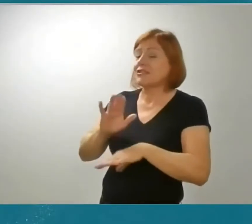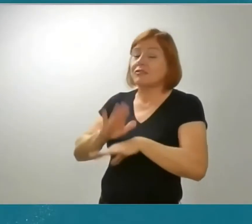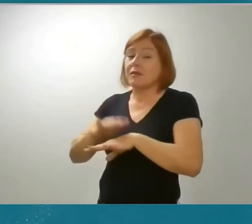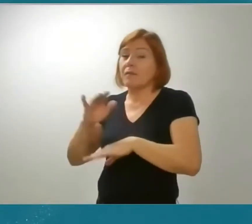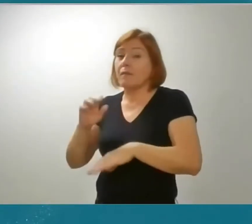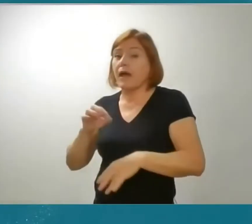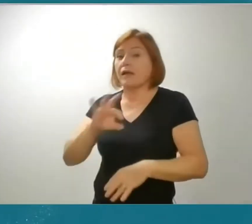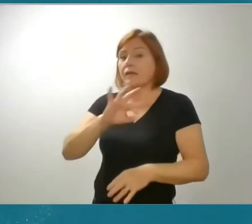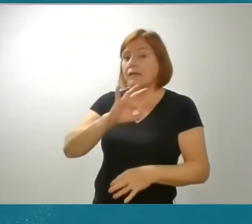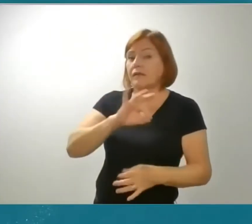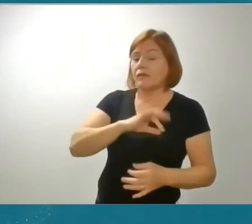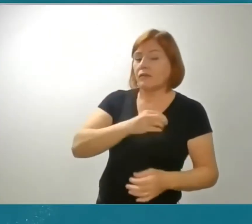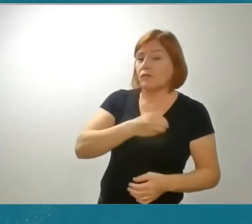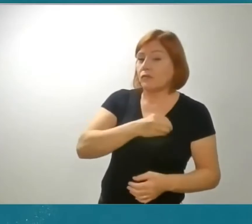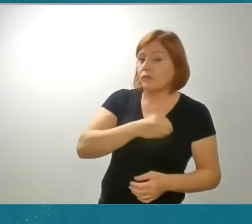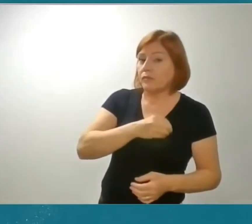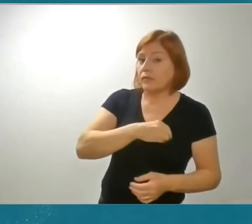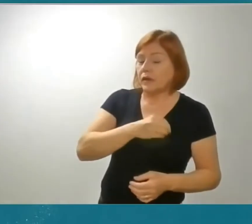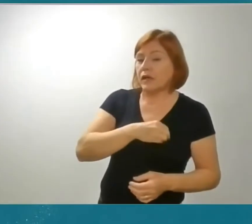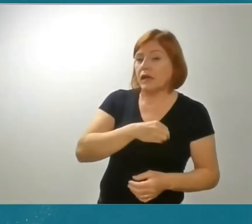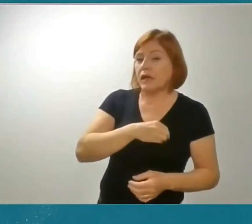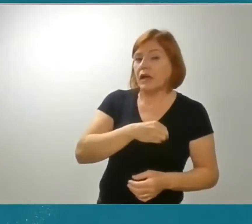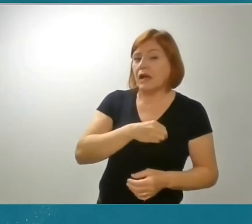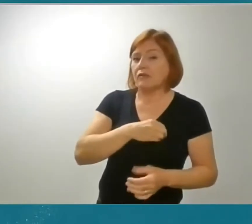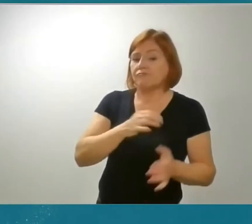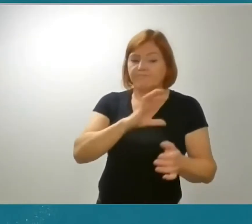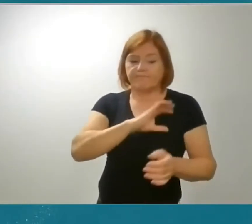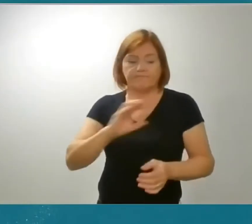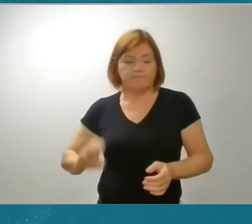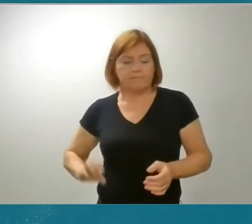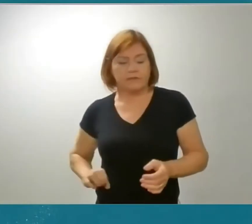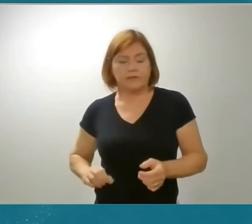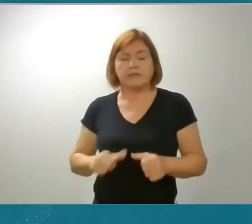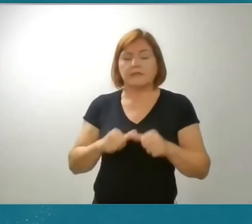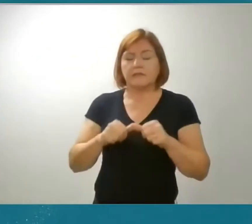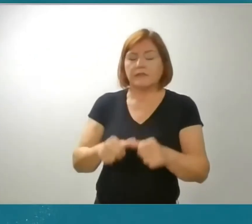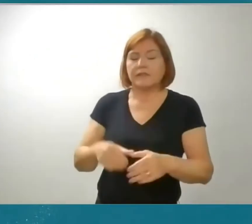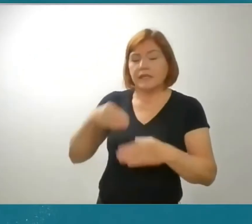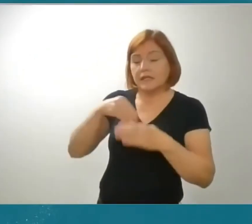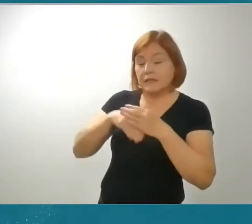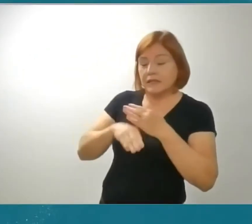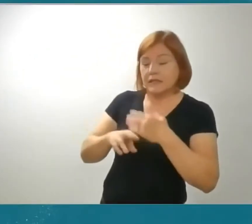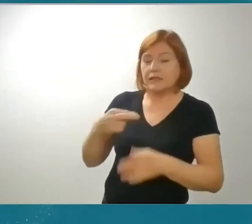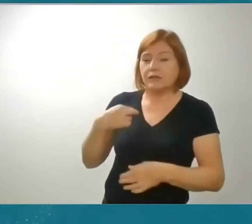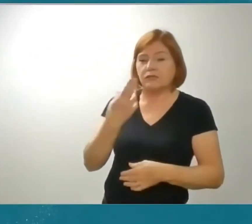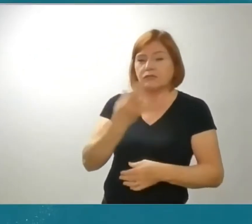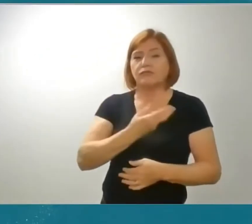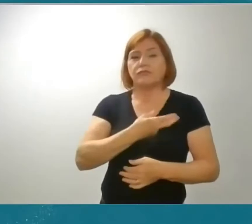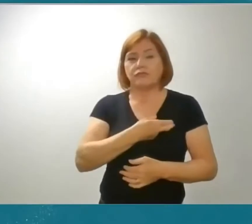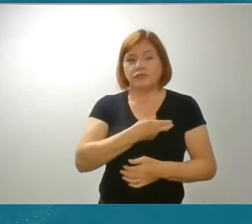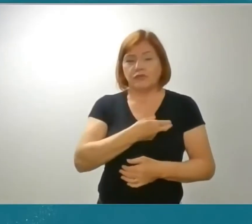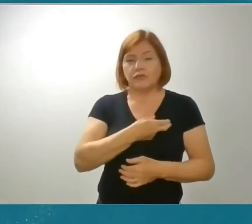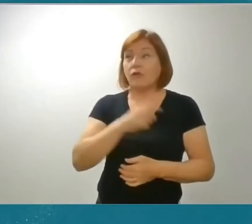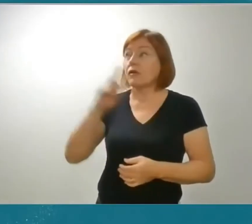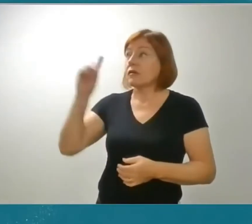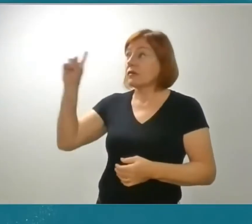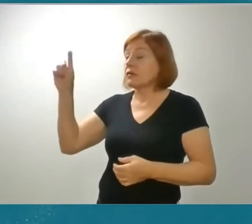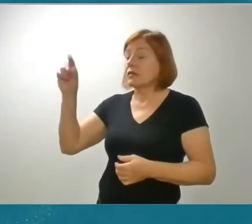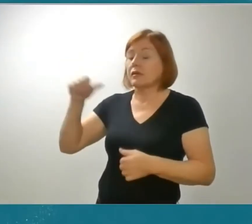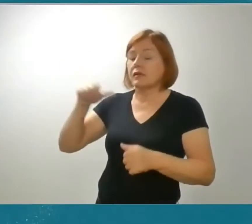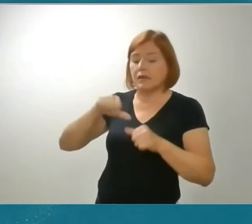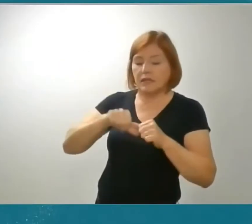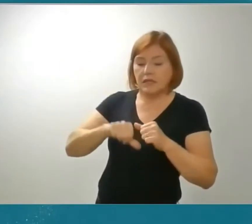supre você com vida, porque ele é o espírito que dá vida. 2